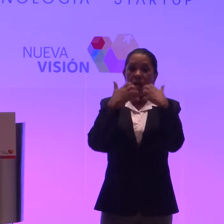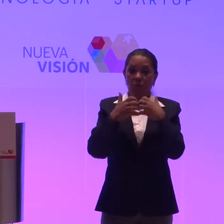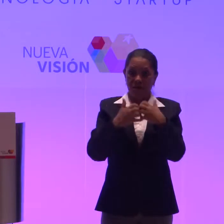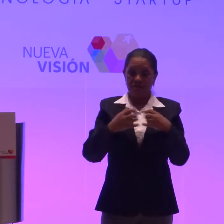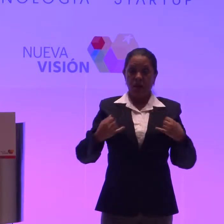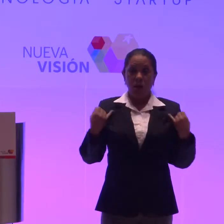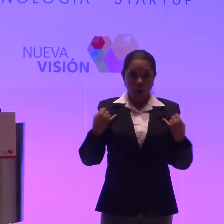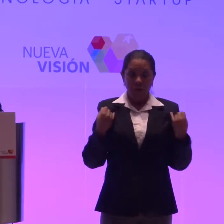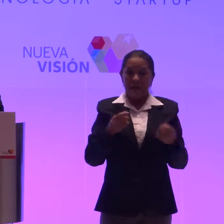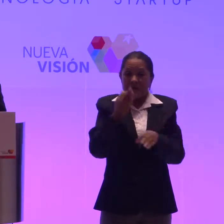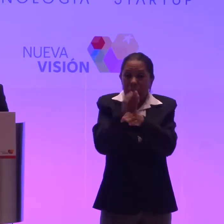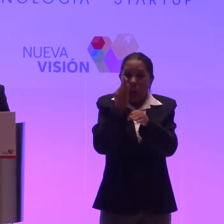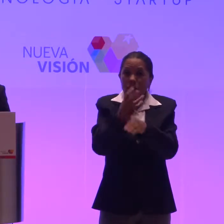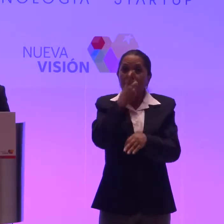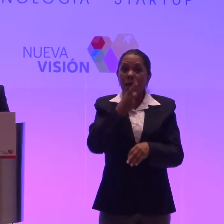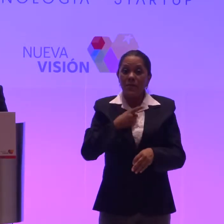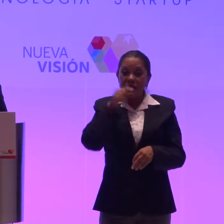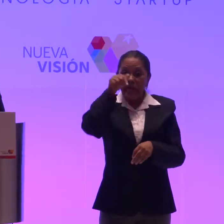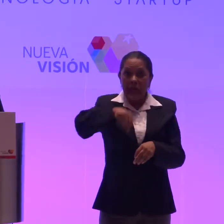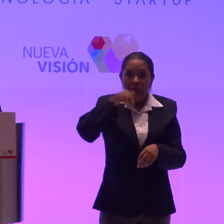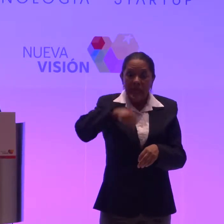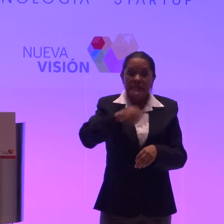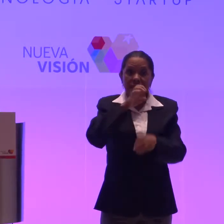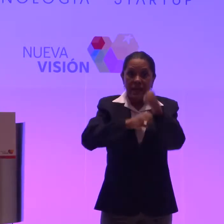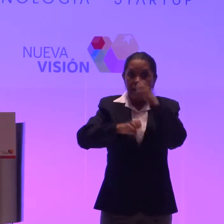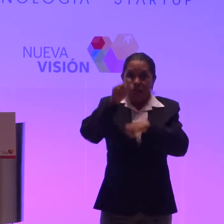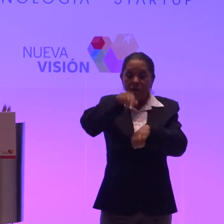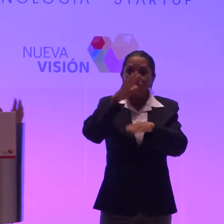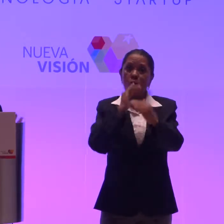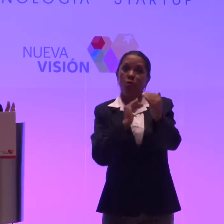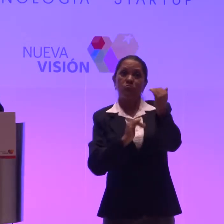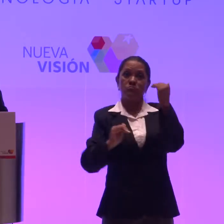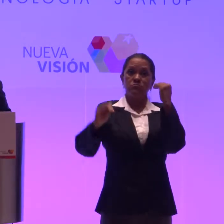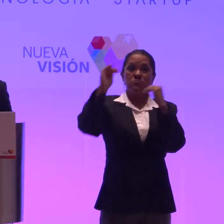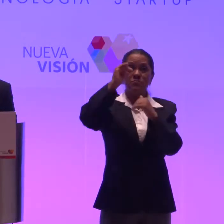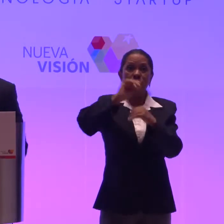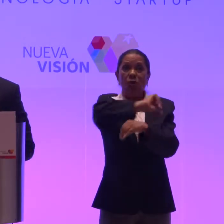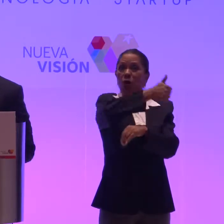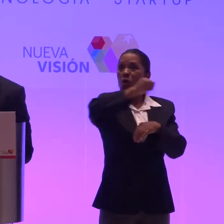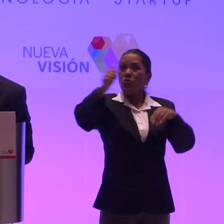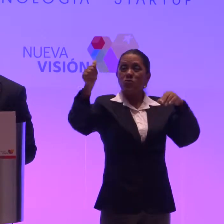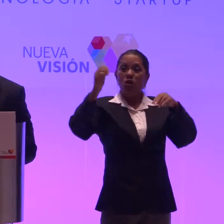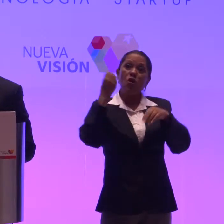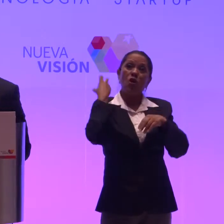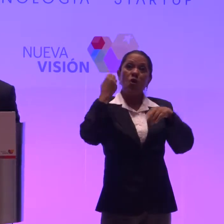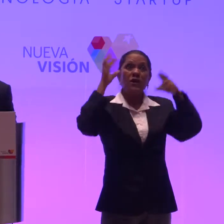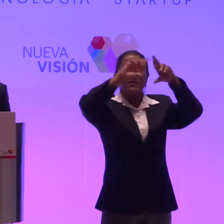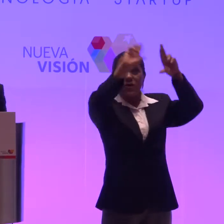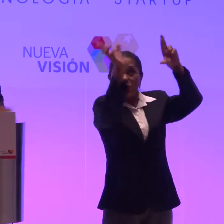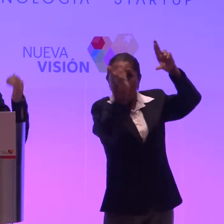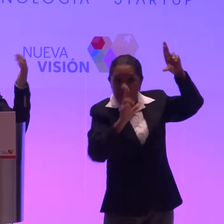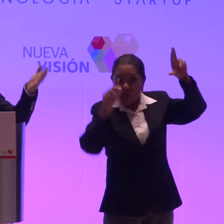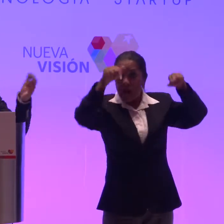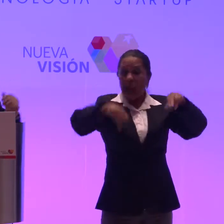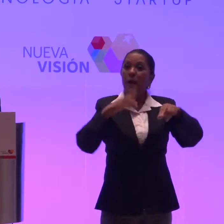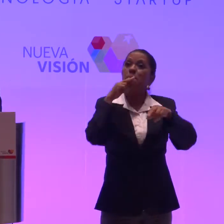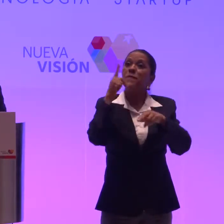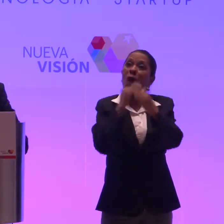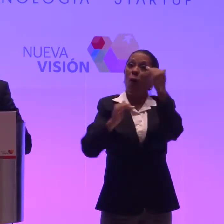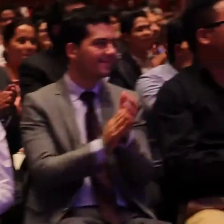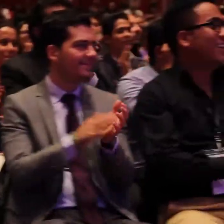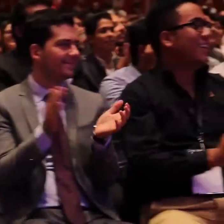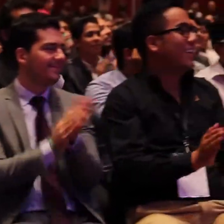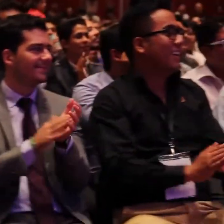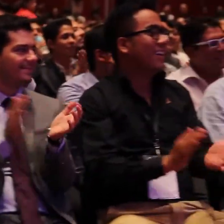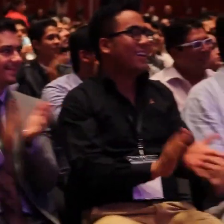cabe decir que somos el evento que ha superado todos los eventos del Congreso Nacional de Empresarios Jóvenes. Y un aplauso a todo